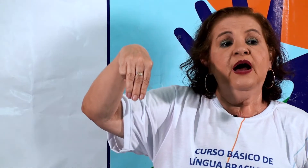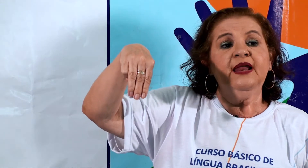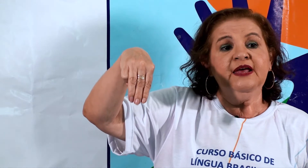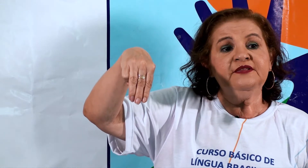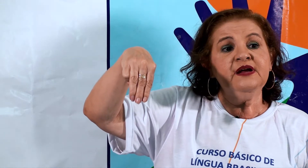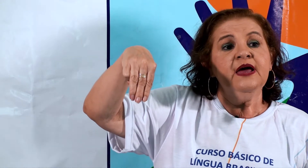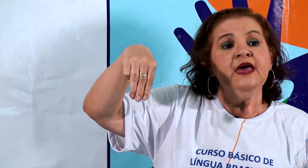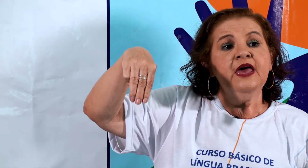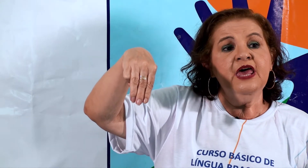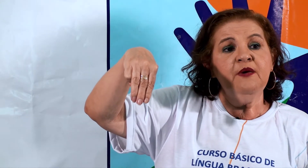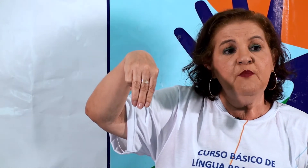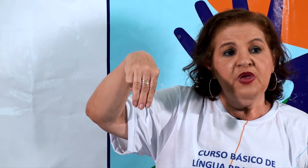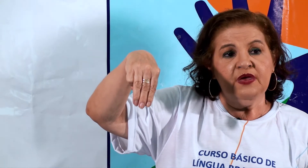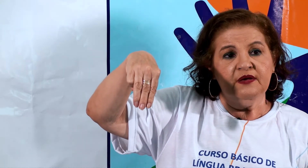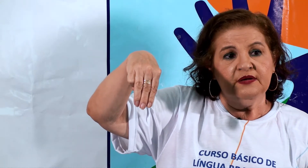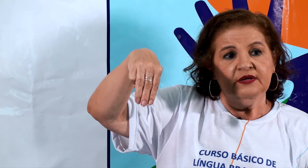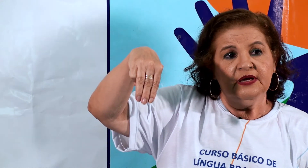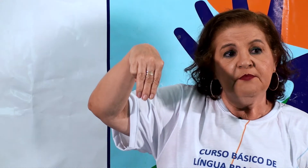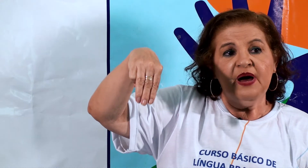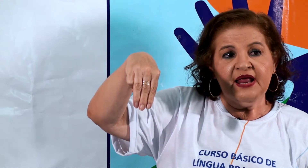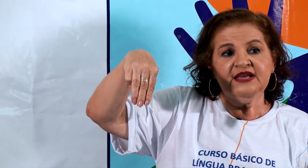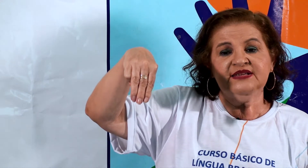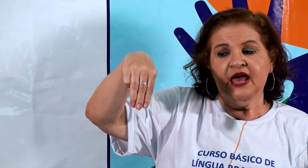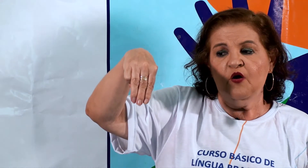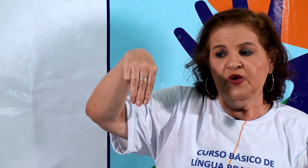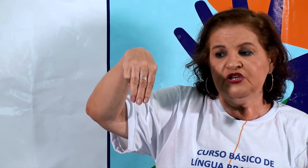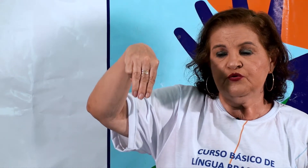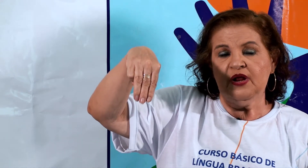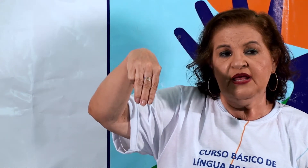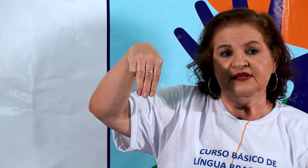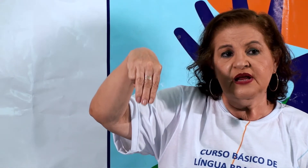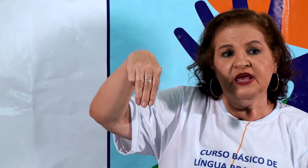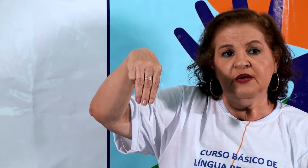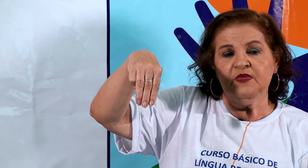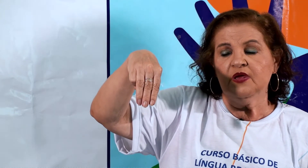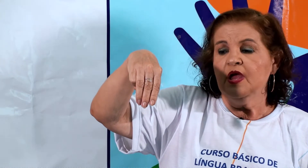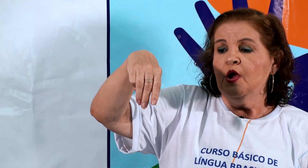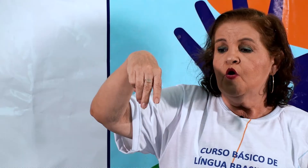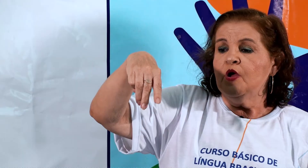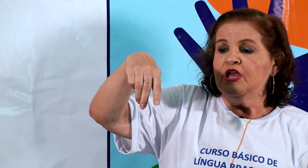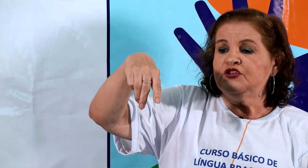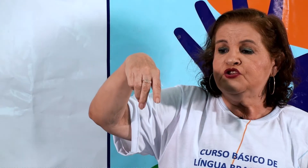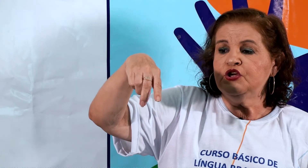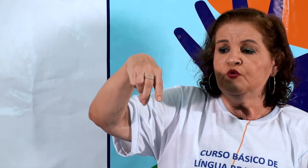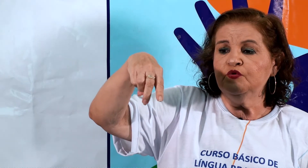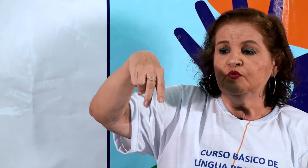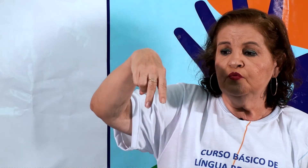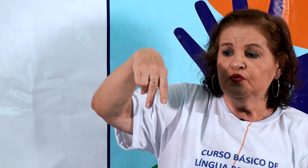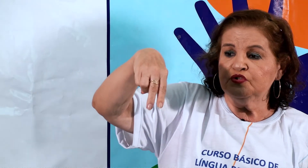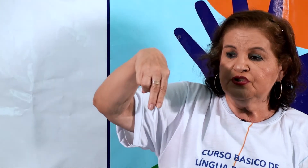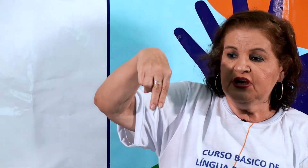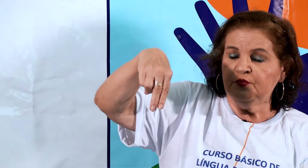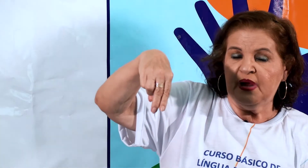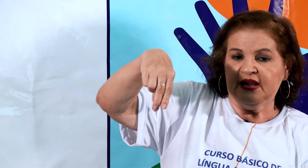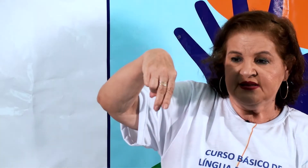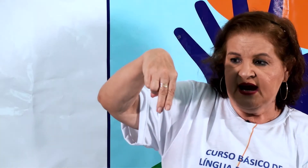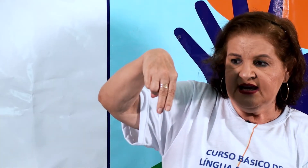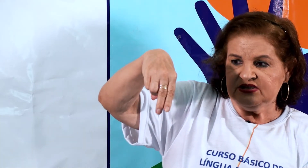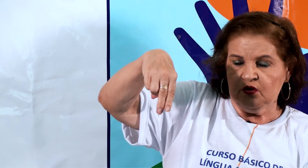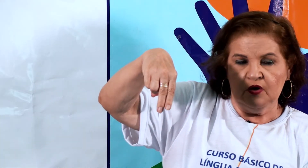letra M. Que parece realmente com a letra M. tiro um dos dedos para trás,